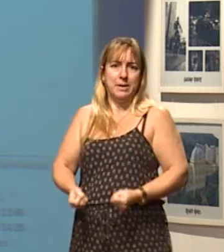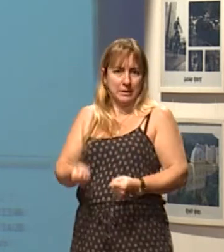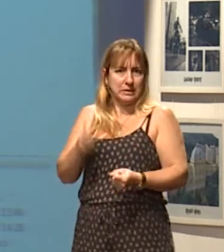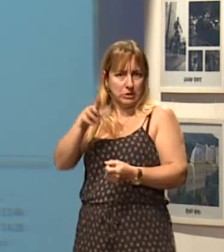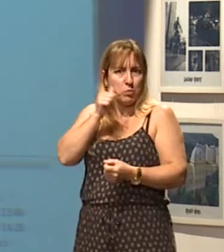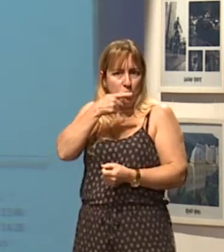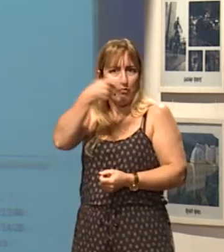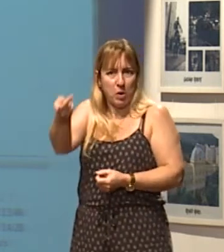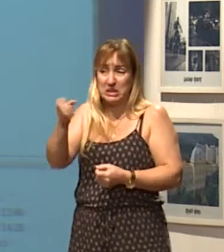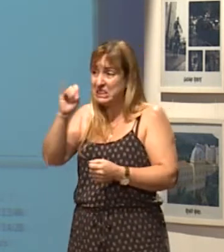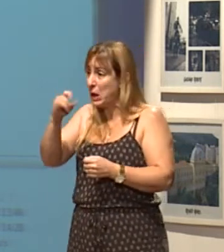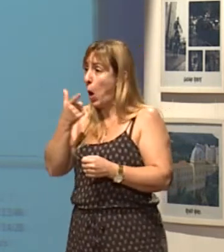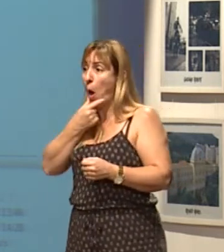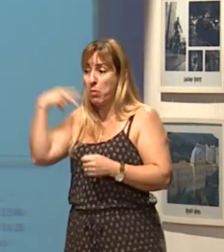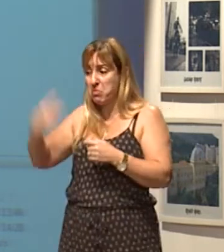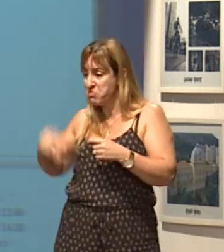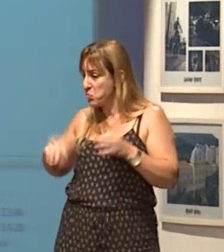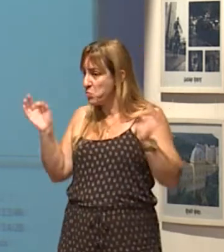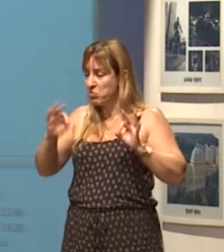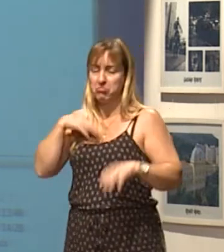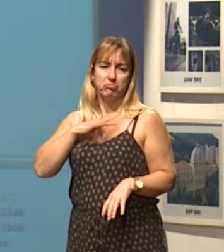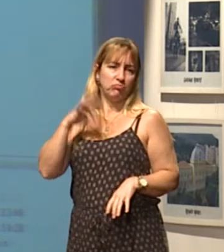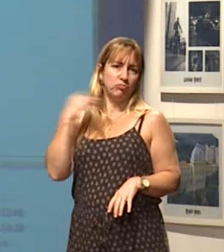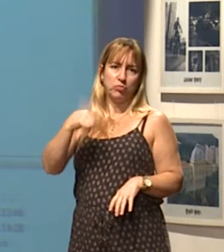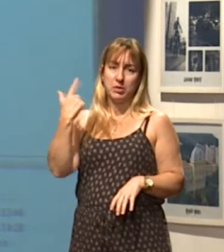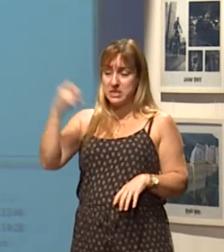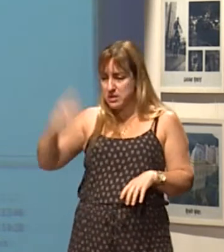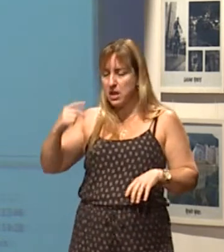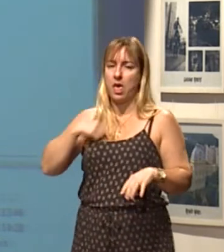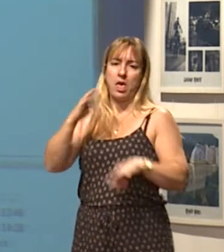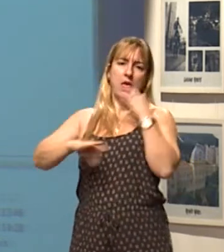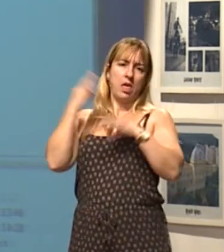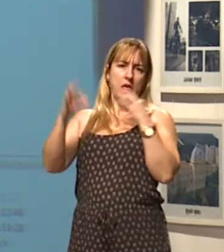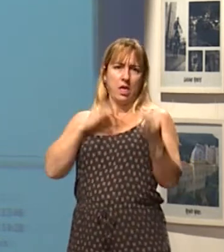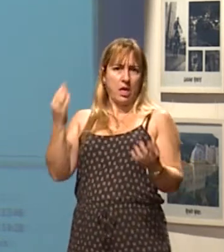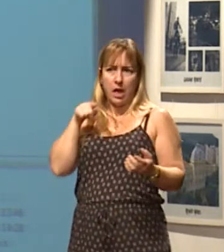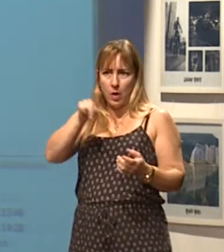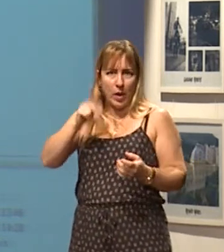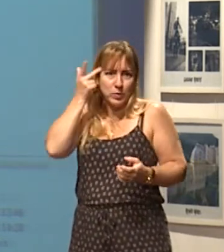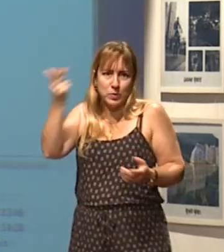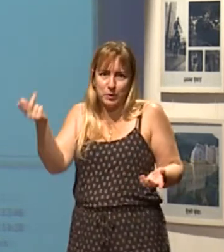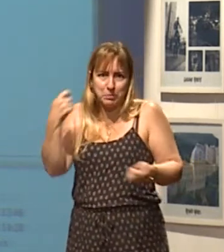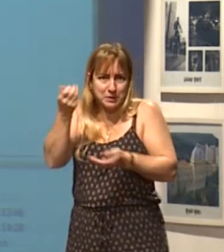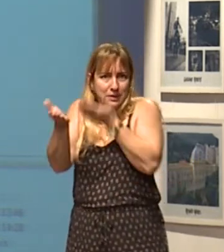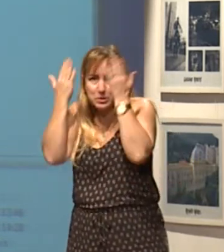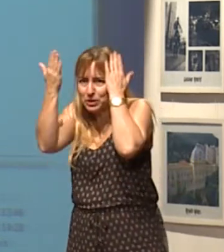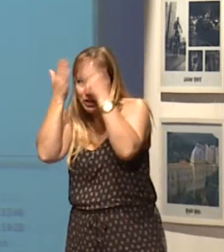Libras, esses assuntos que são muito pesados, né, muito densos, que, ah, se ele não me bateu, eu não sinto tesão.